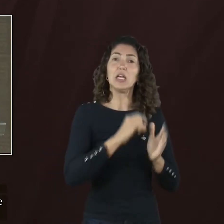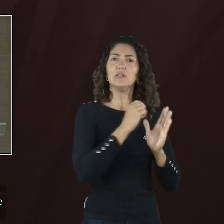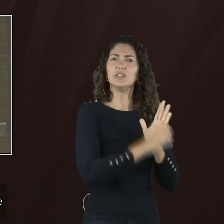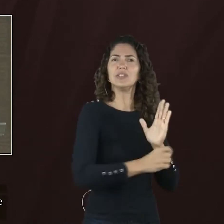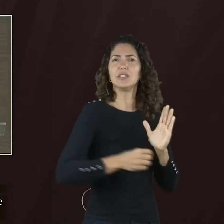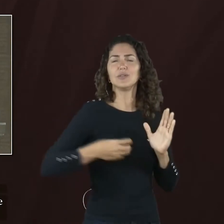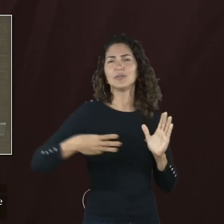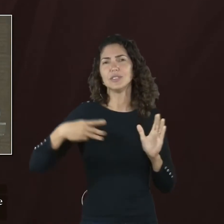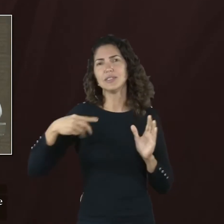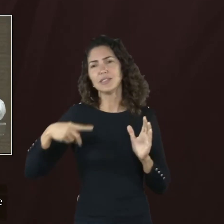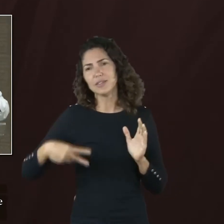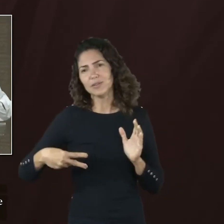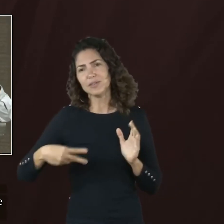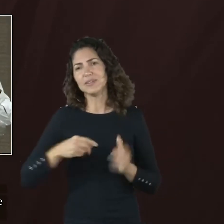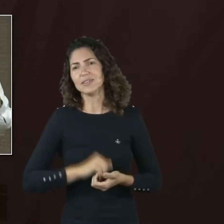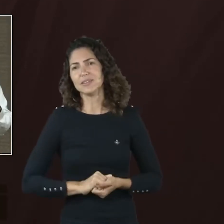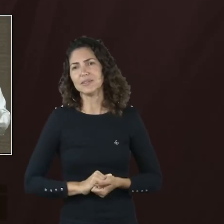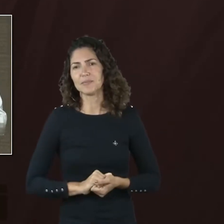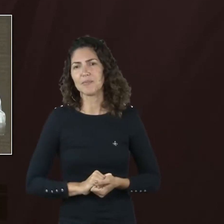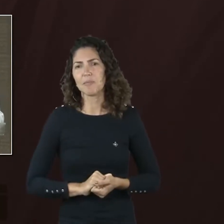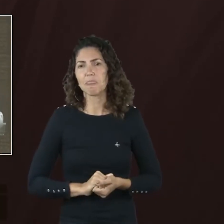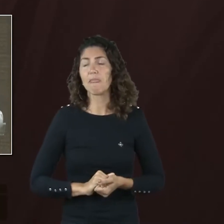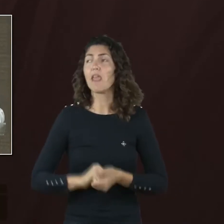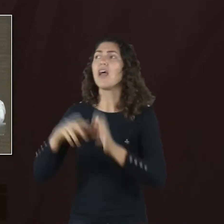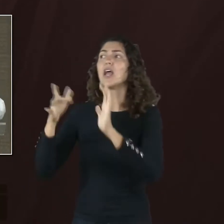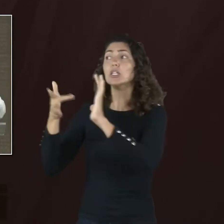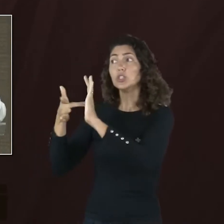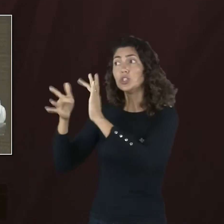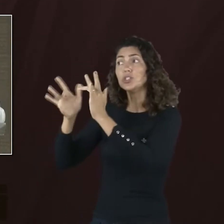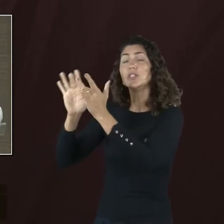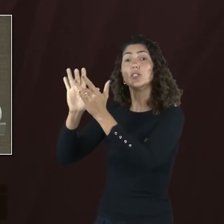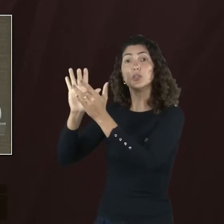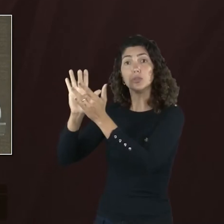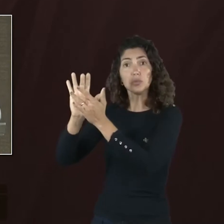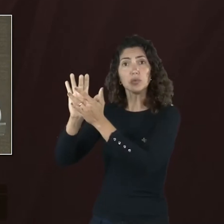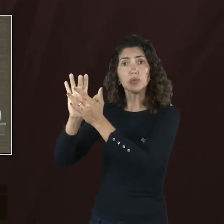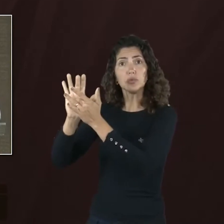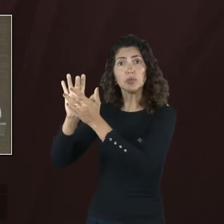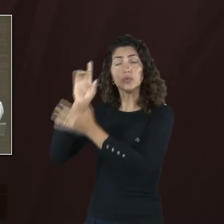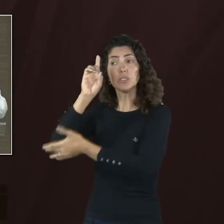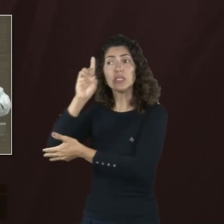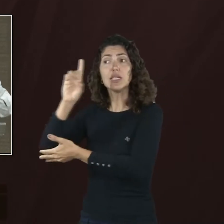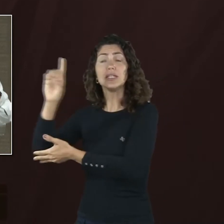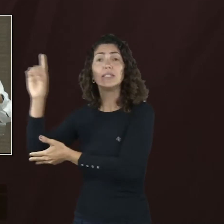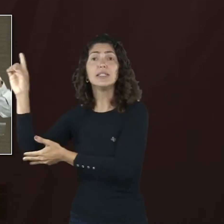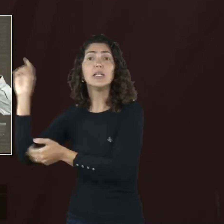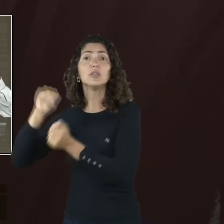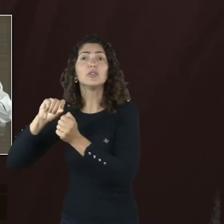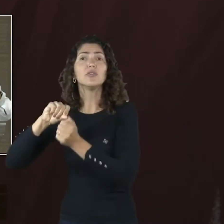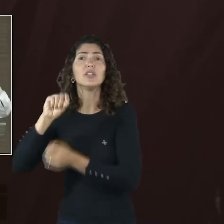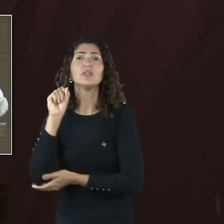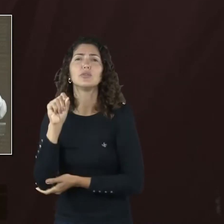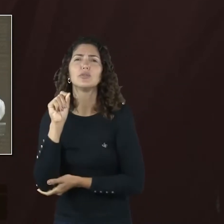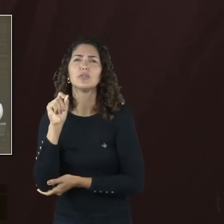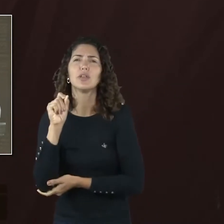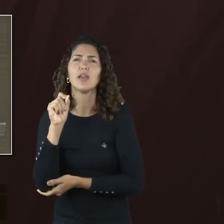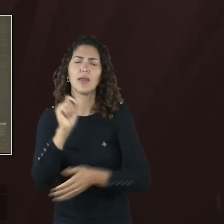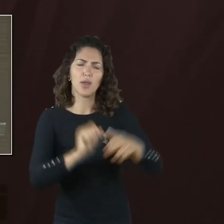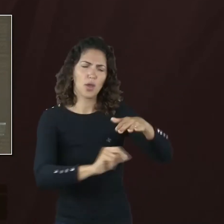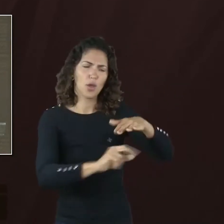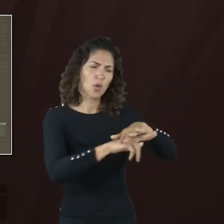32, versículo 32, a este Jesus Deus ressuscitou, do que todos nós